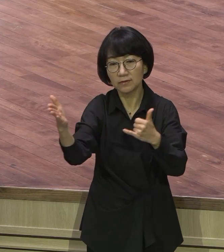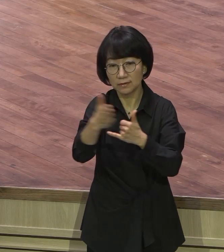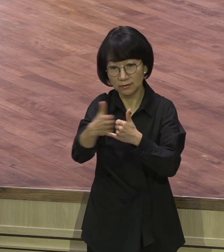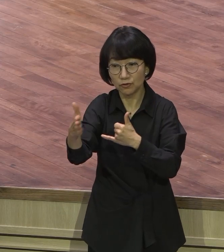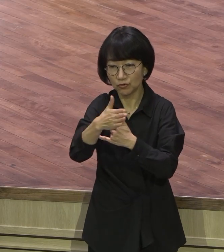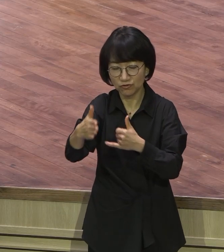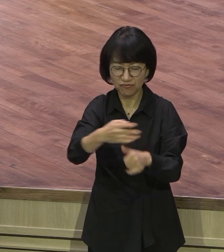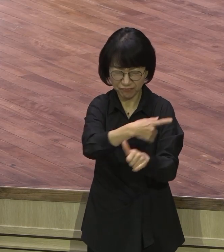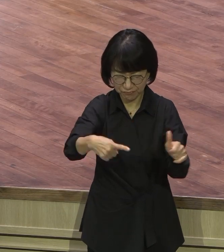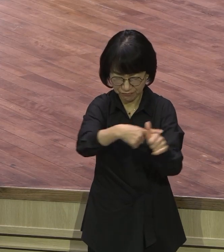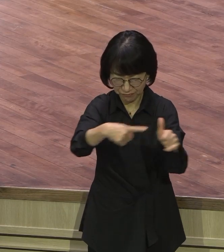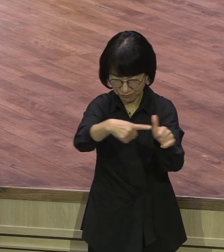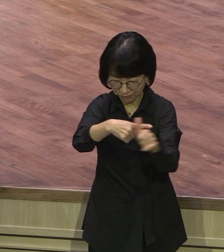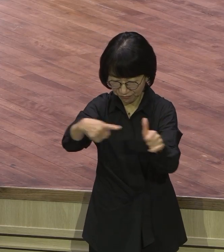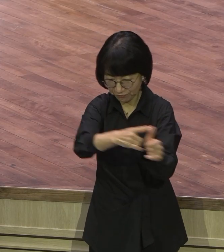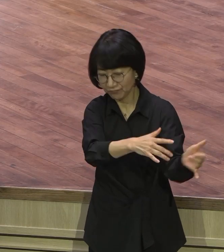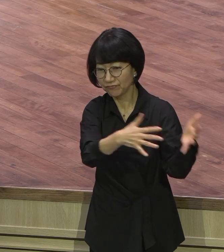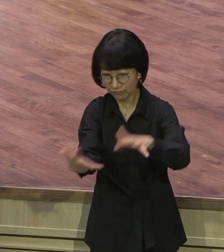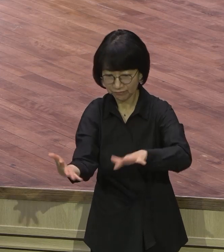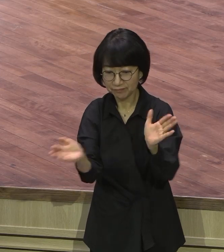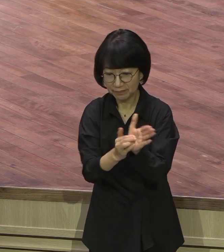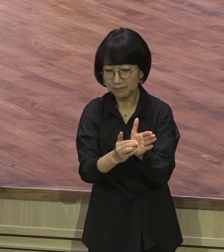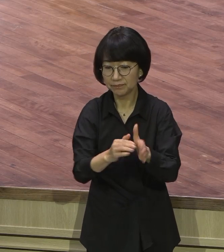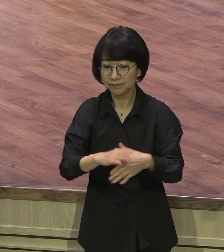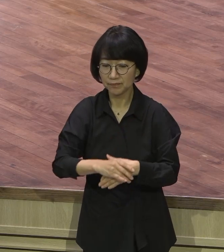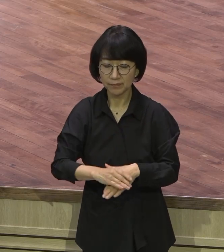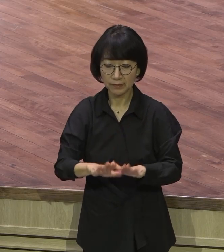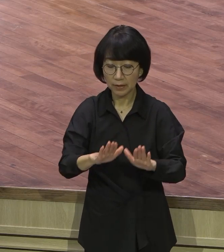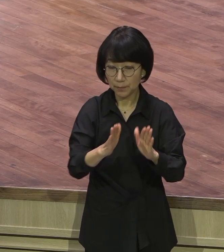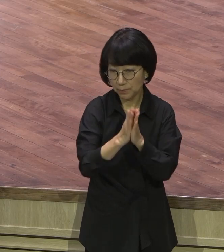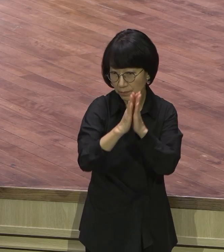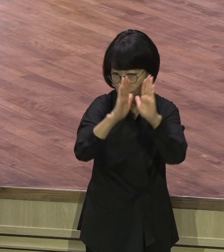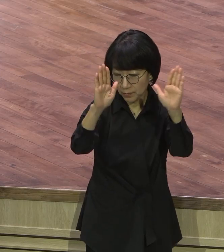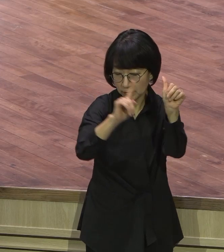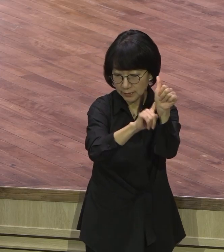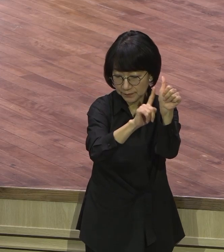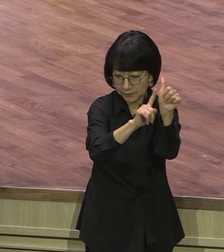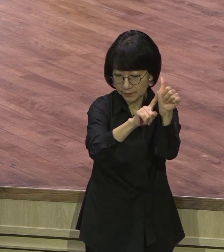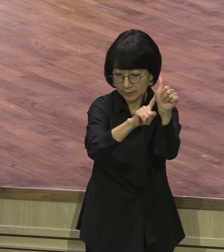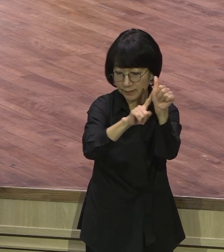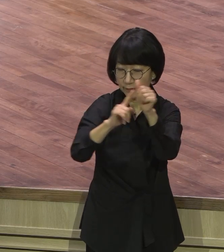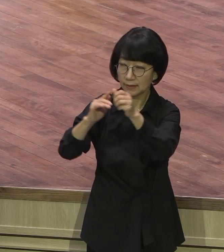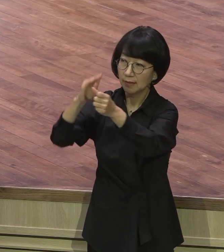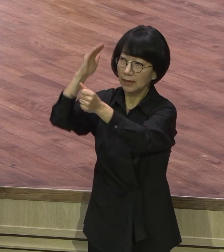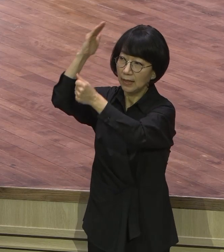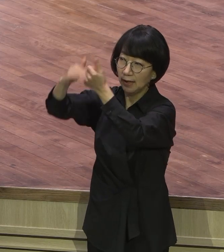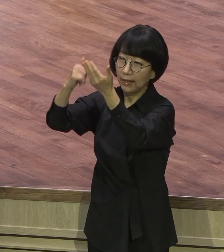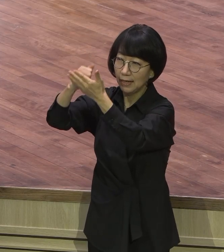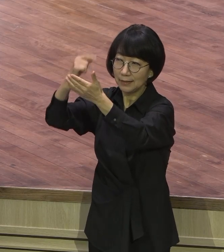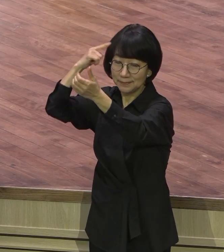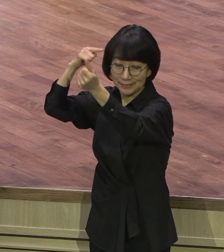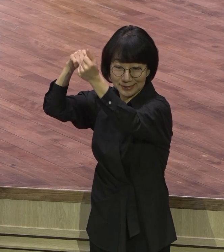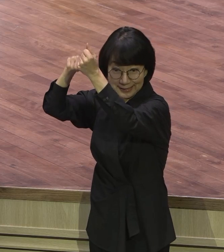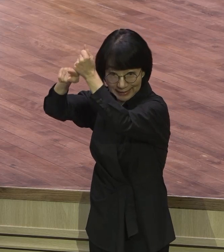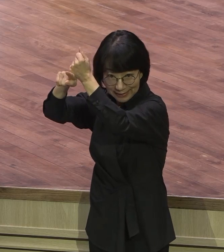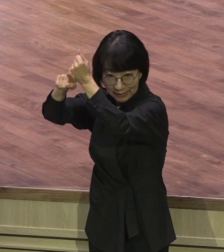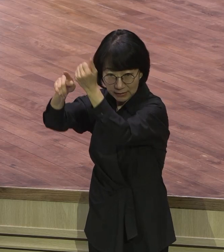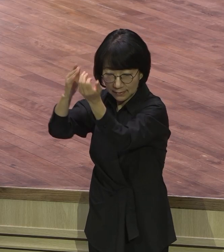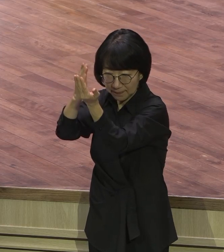죽였습니다. 모세는 하나님의 뜻과 어긋나는 것은